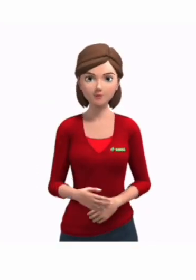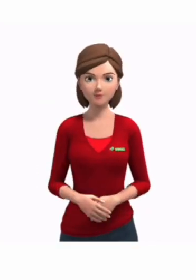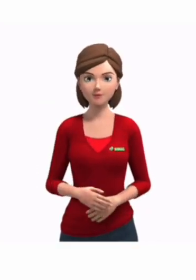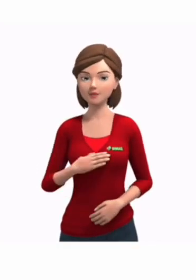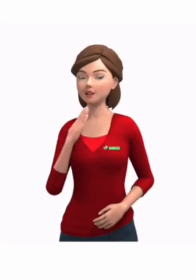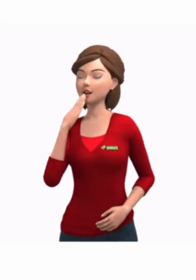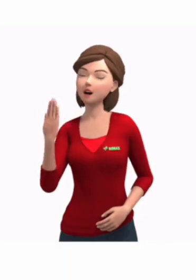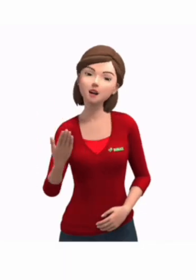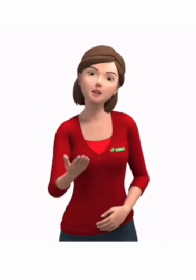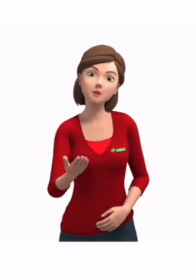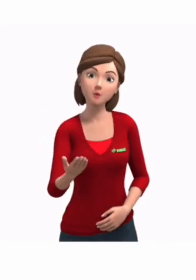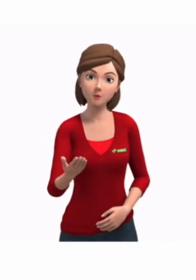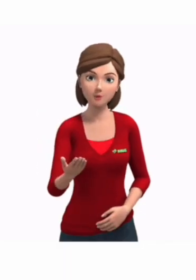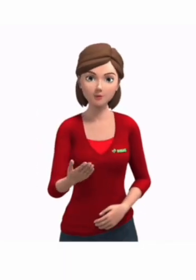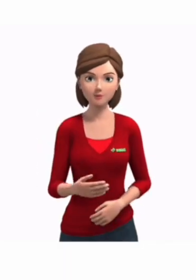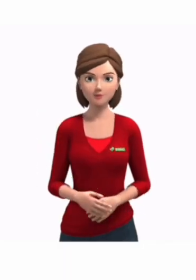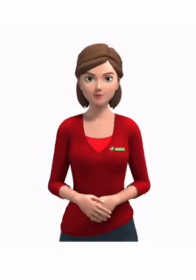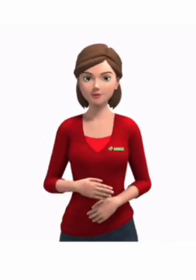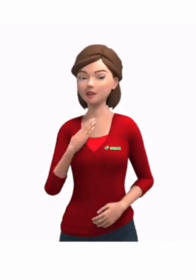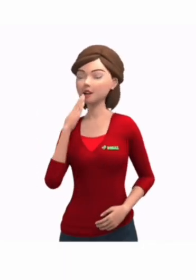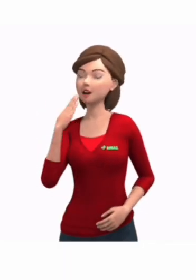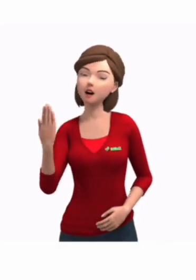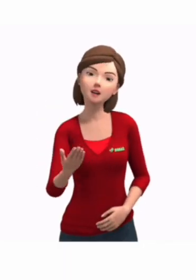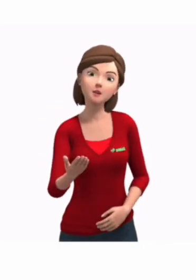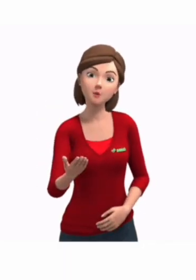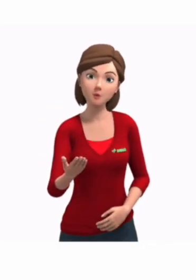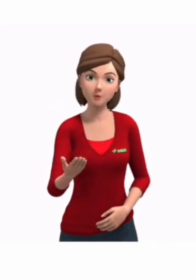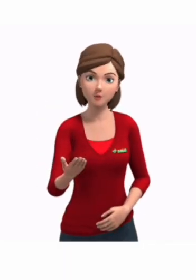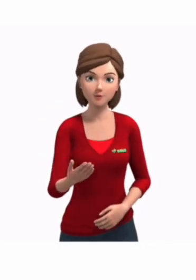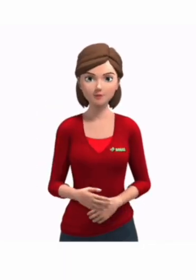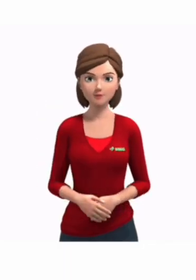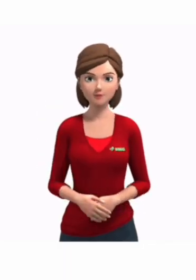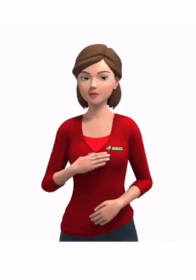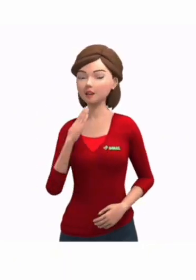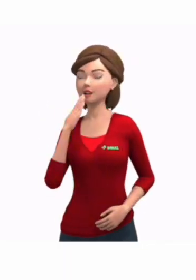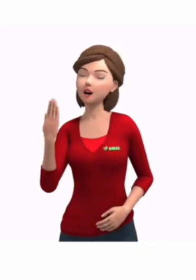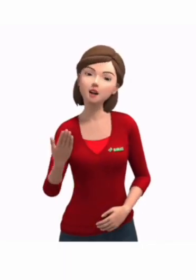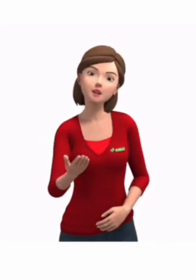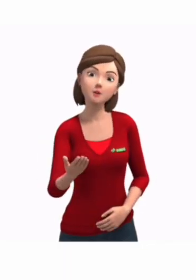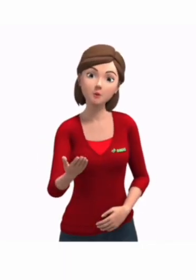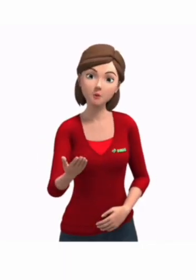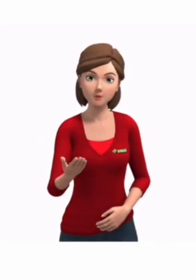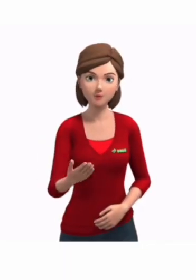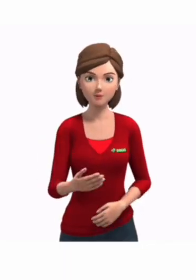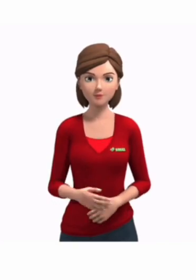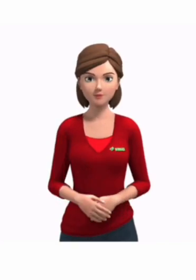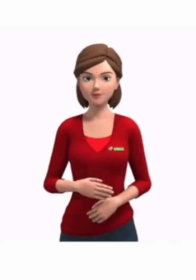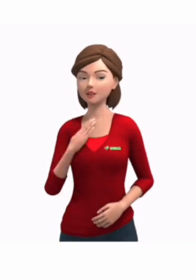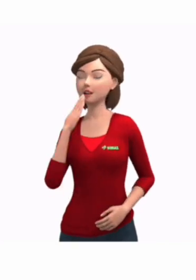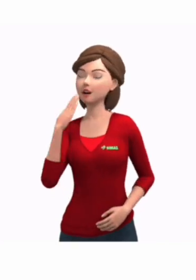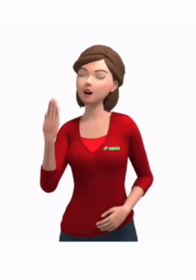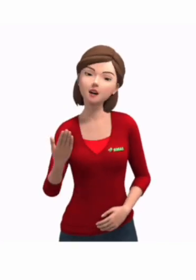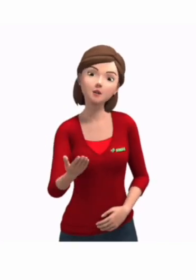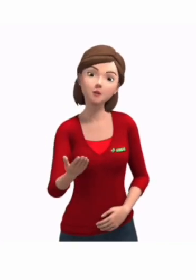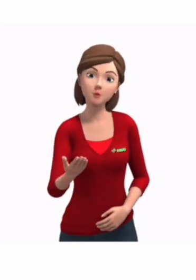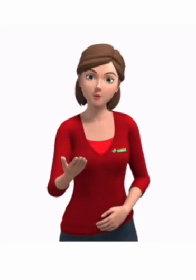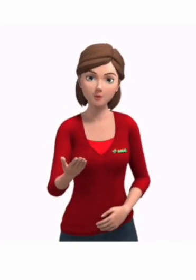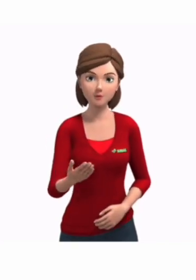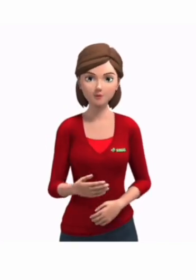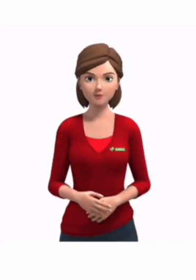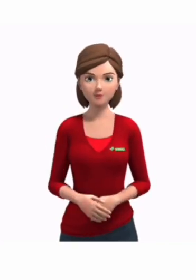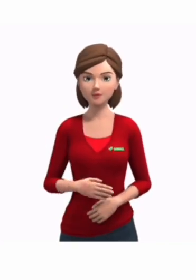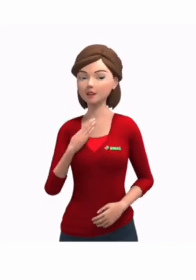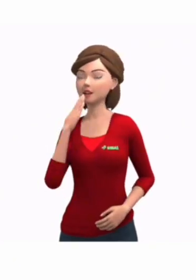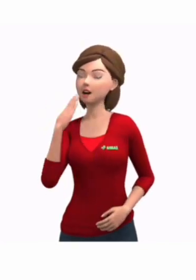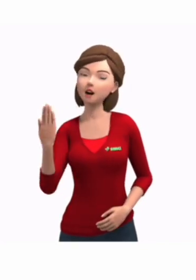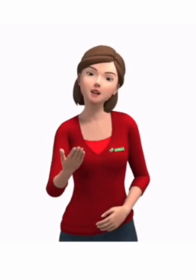de représentation des personnes autistes, et ben, ça renvoyait des hommes qui ont l'air tristes, avec un nez bizarre, enfin